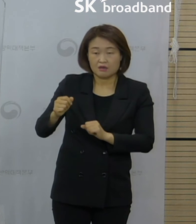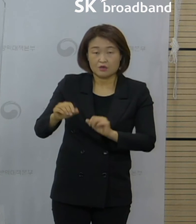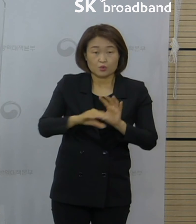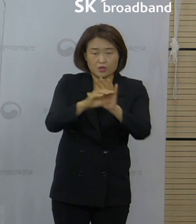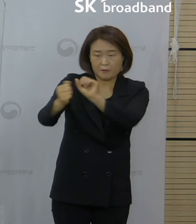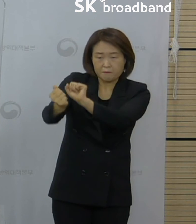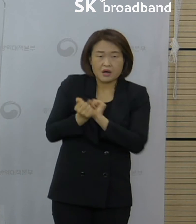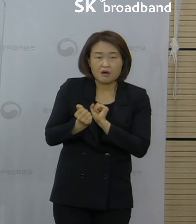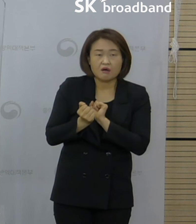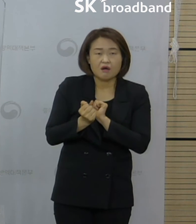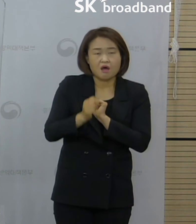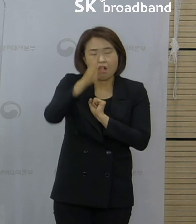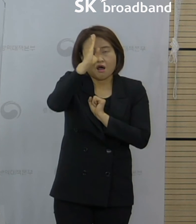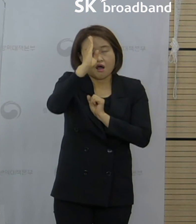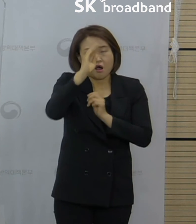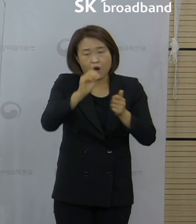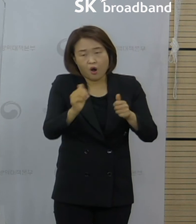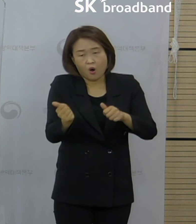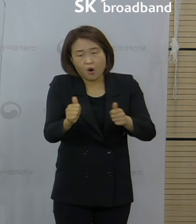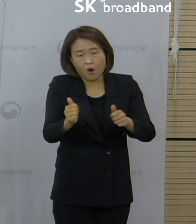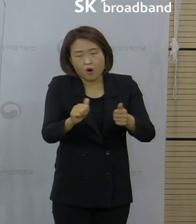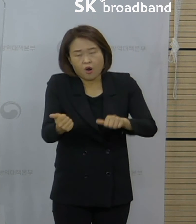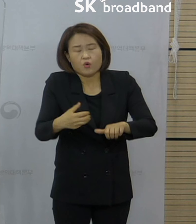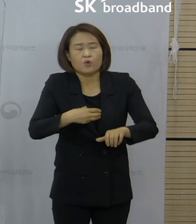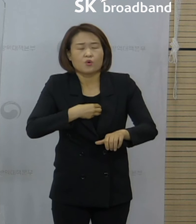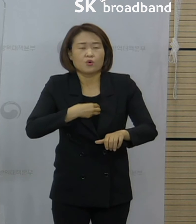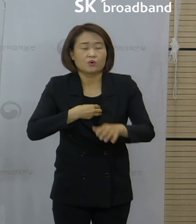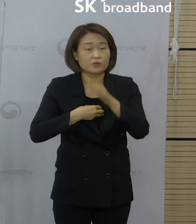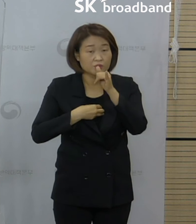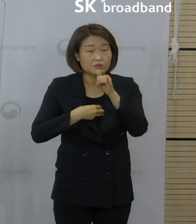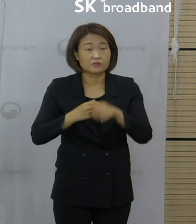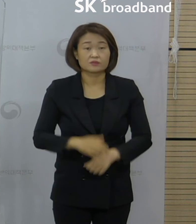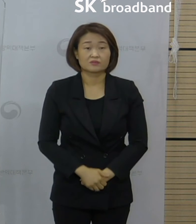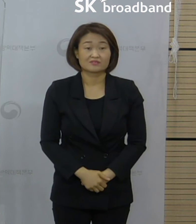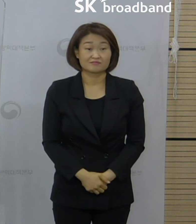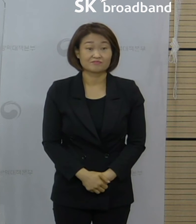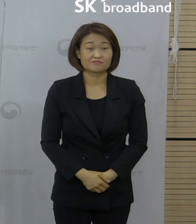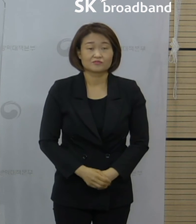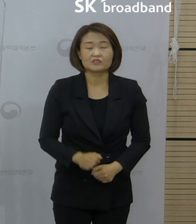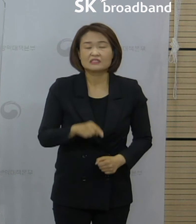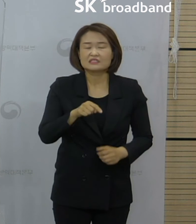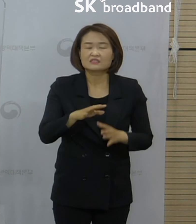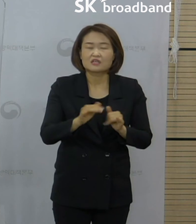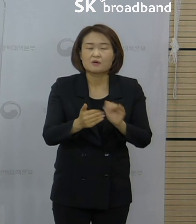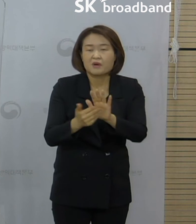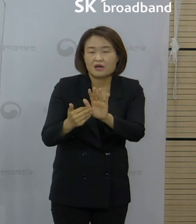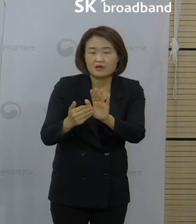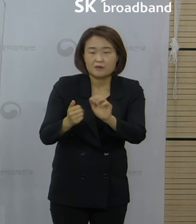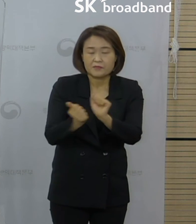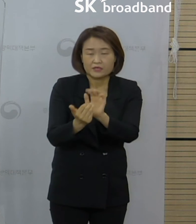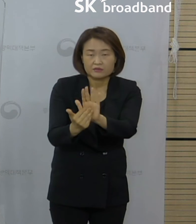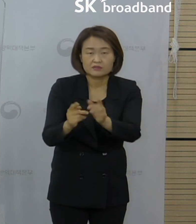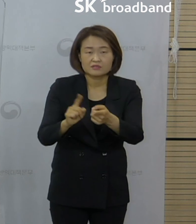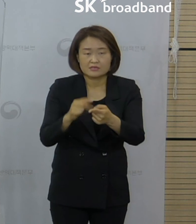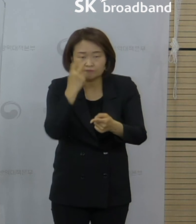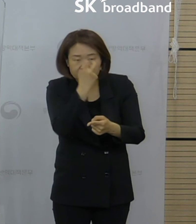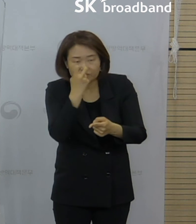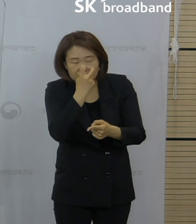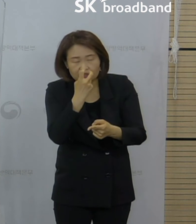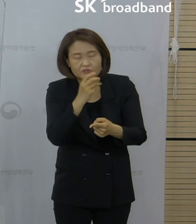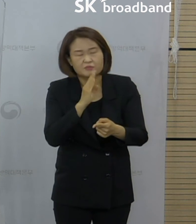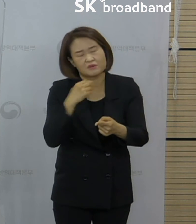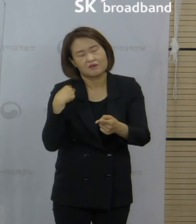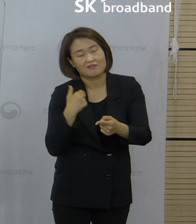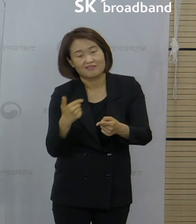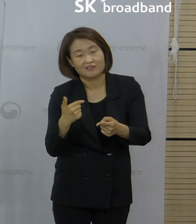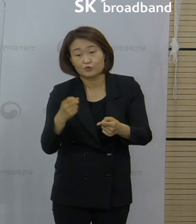위험이 크고 의료 체계의 중단이라든지 방역 조치에 대한 부담이 큰 대상입니다. 그리고 중증 호흡기 질환자 역시